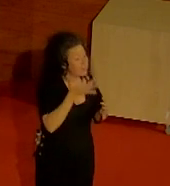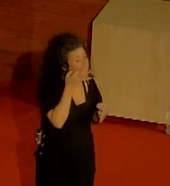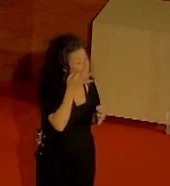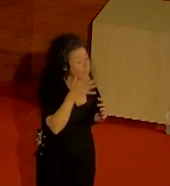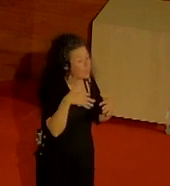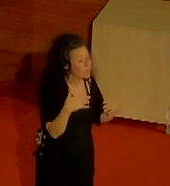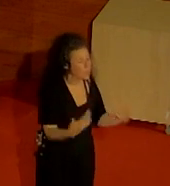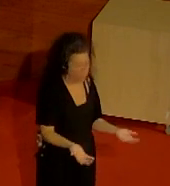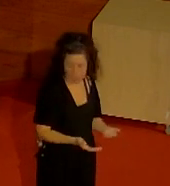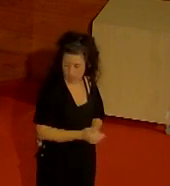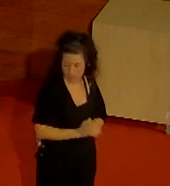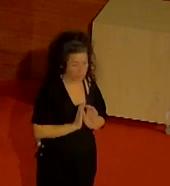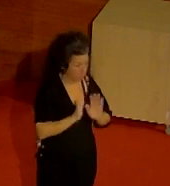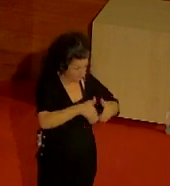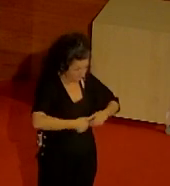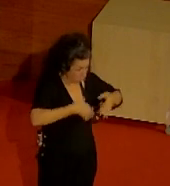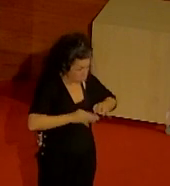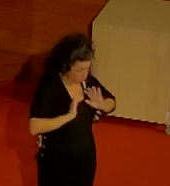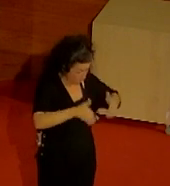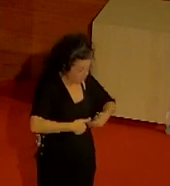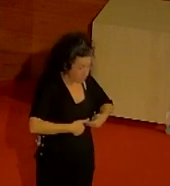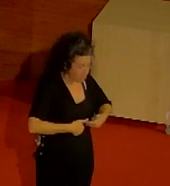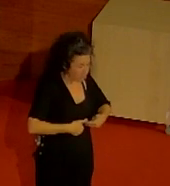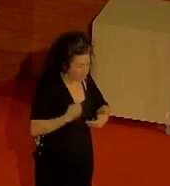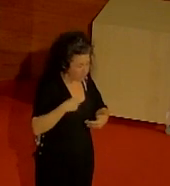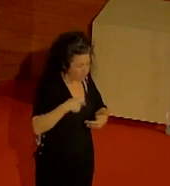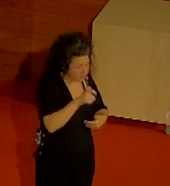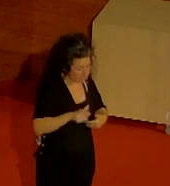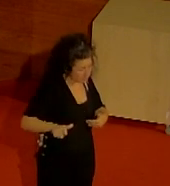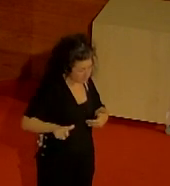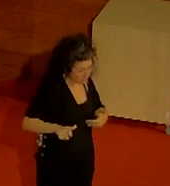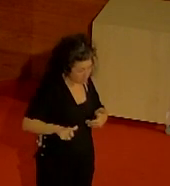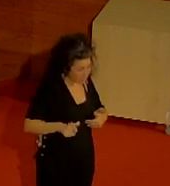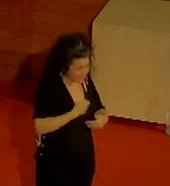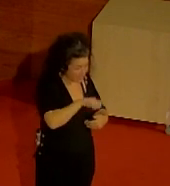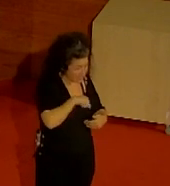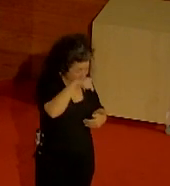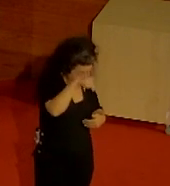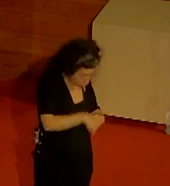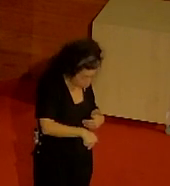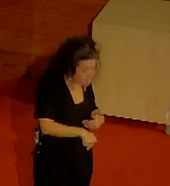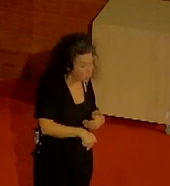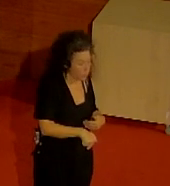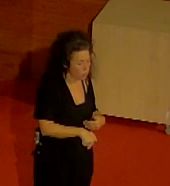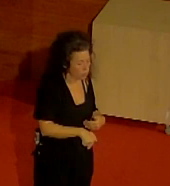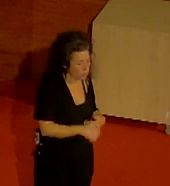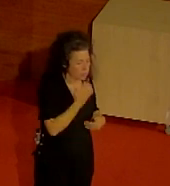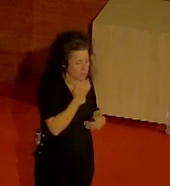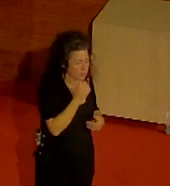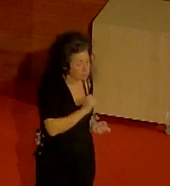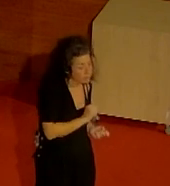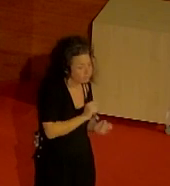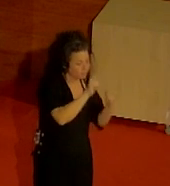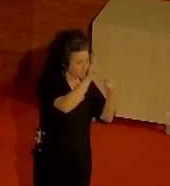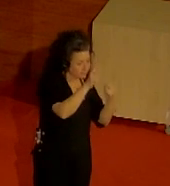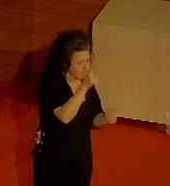que nada más volver, claro, las mismas personas que llegaban al sur de España, muchas de ellas se desplazaban, pues, por ejemplo, a Euskadi, a Barcelona,